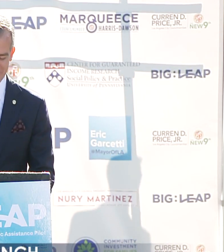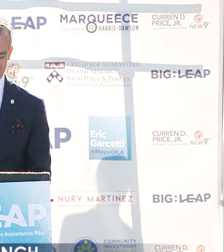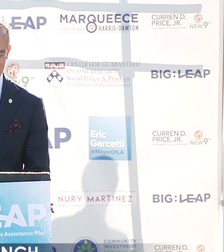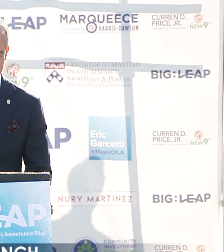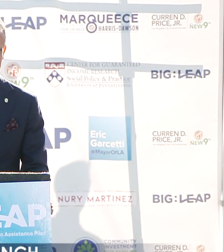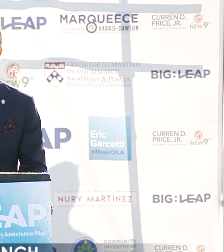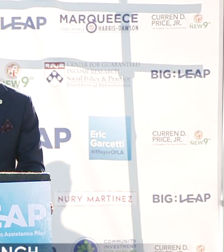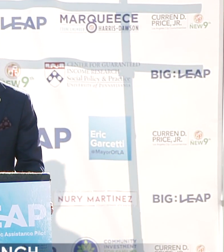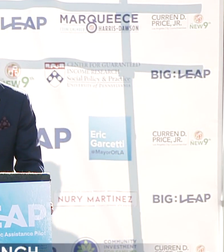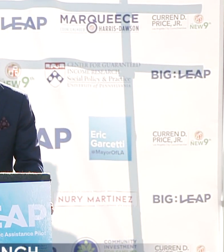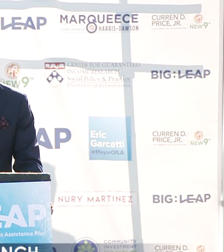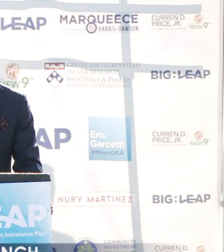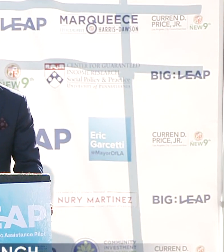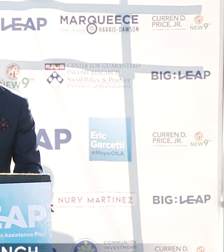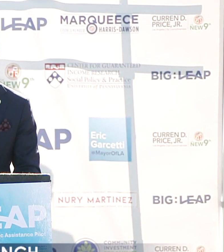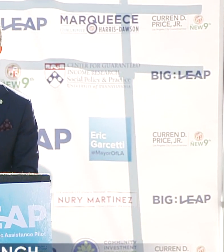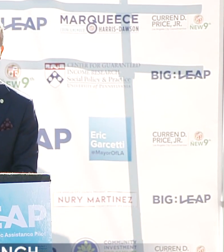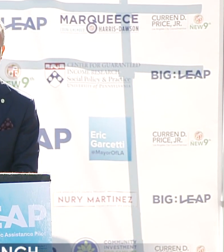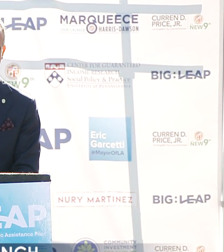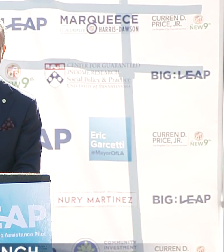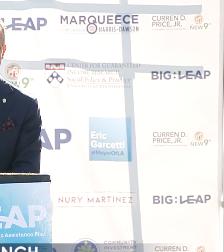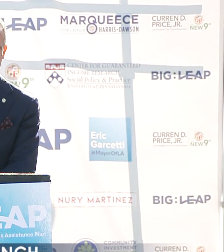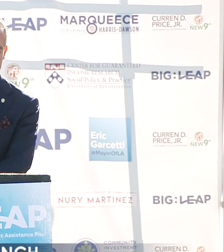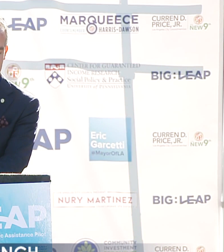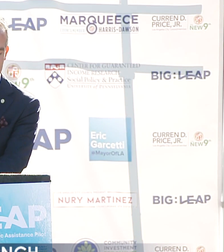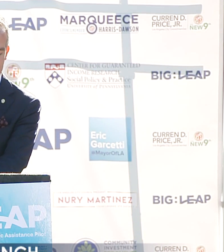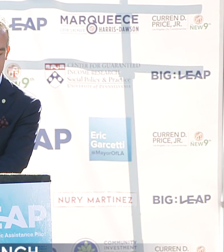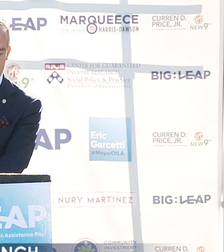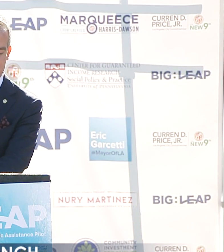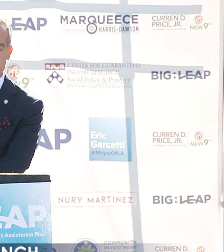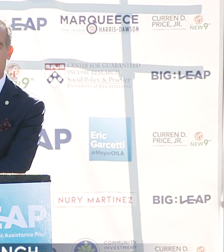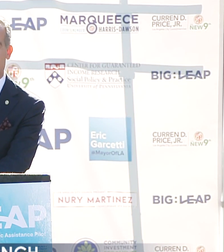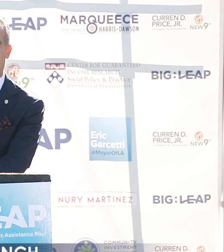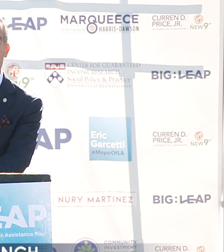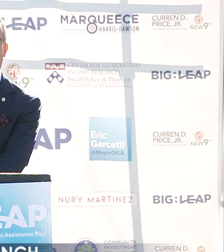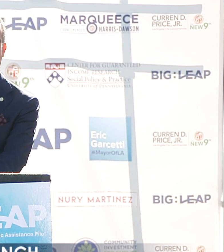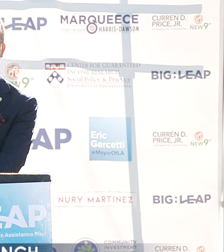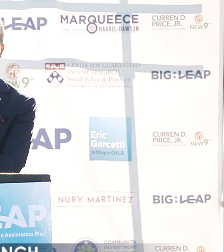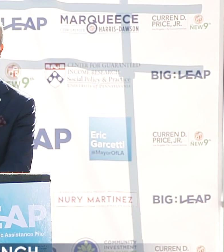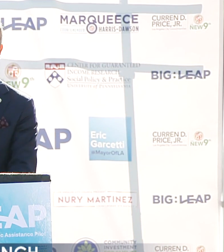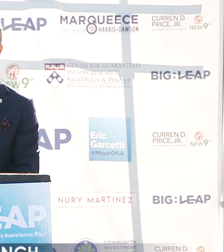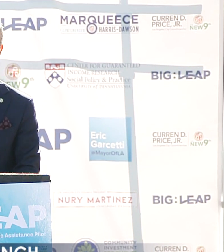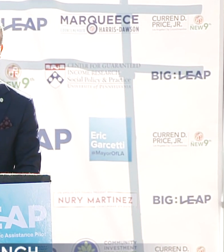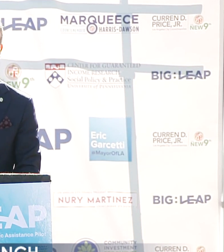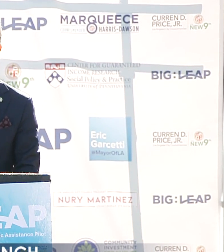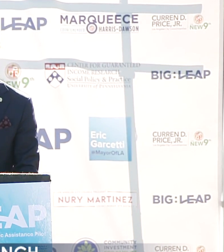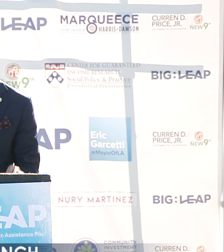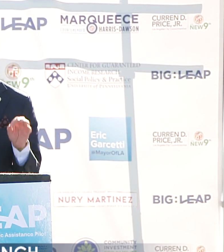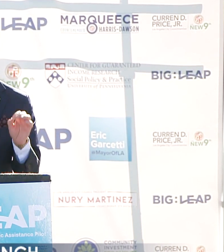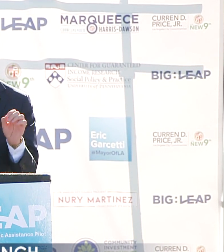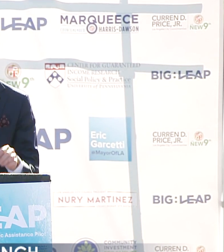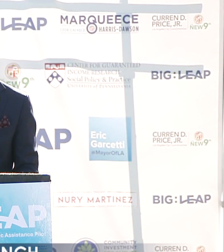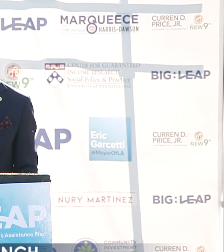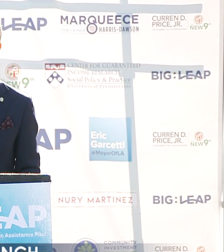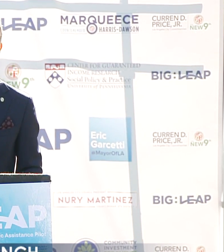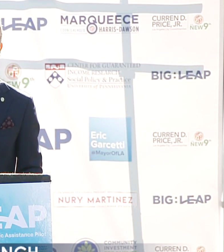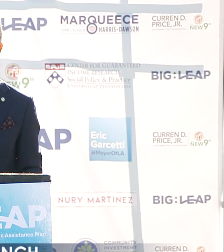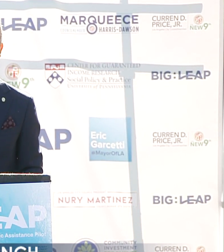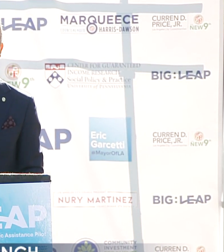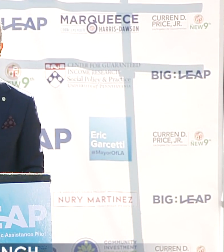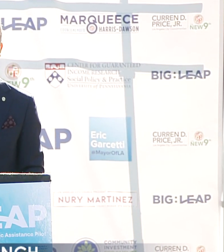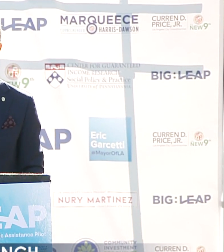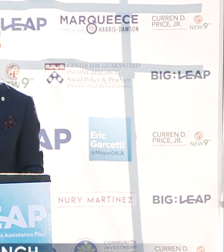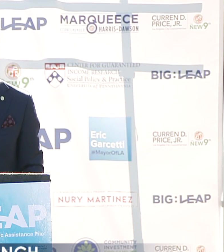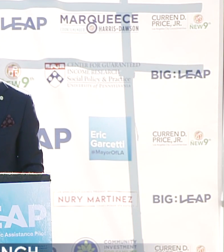that I know they have to meet. El día de hoy estamos aquí para dar inicio al programa Big Leap, el programa más grande